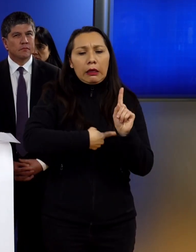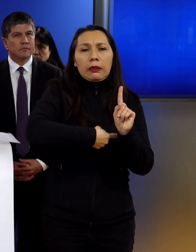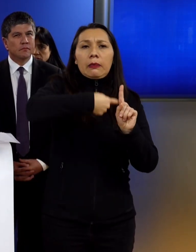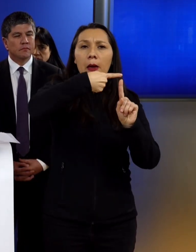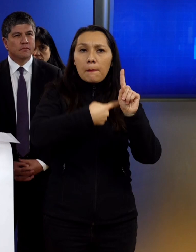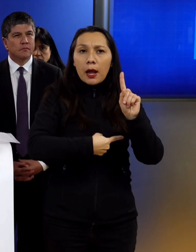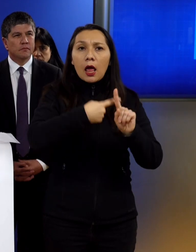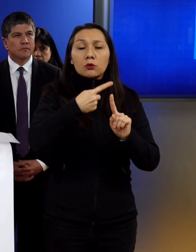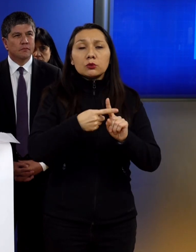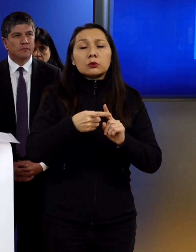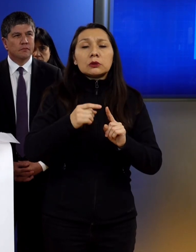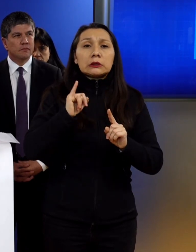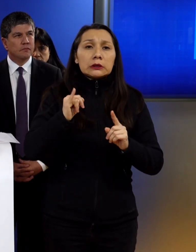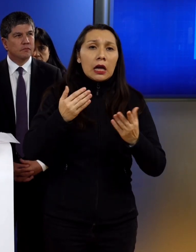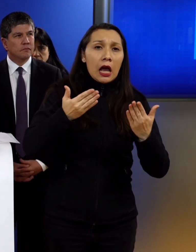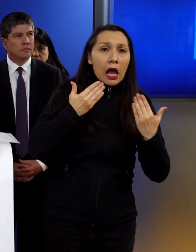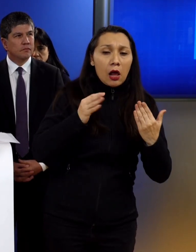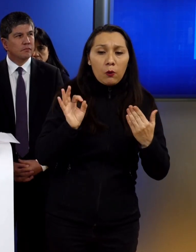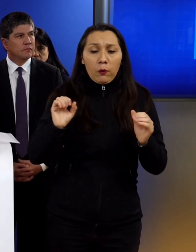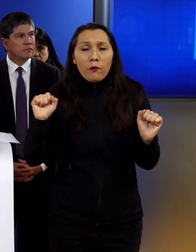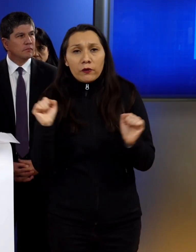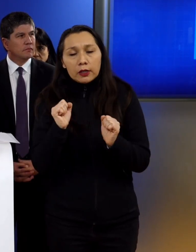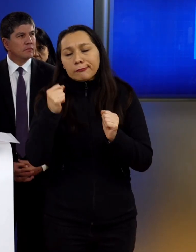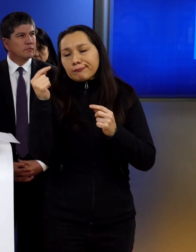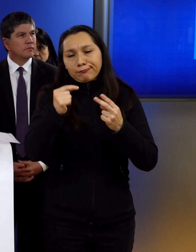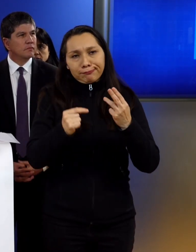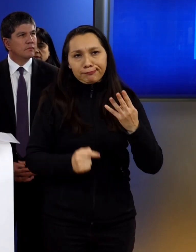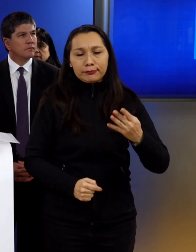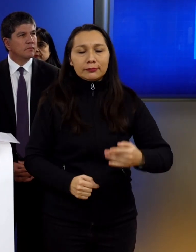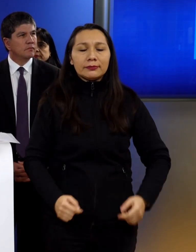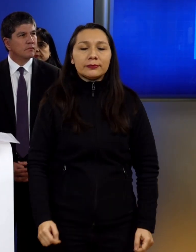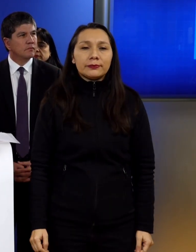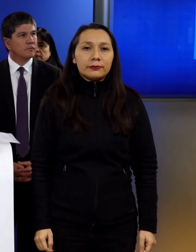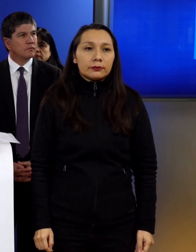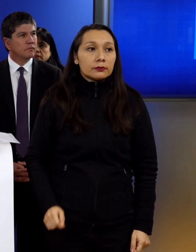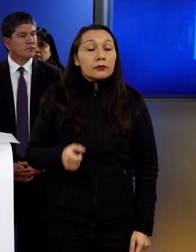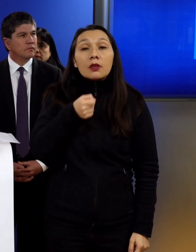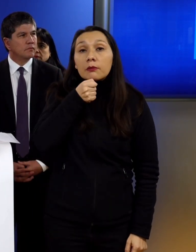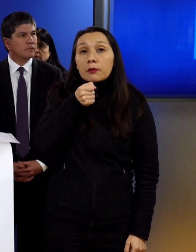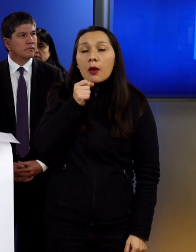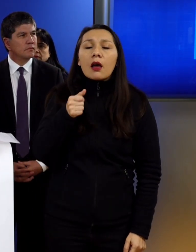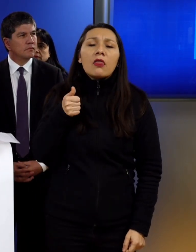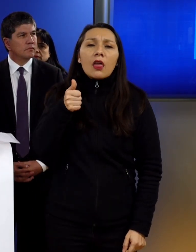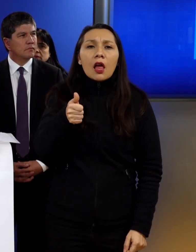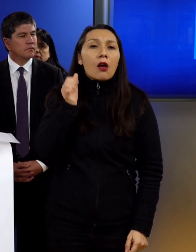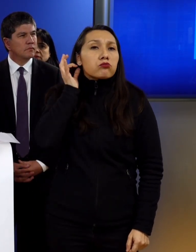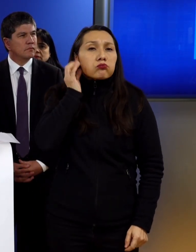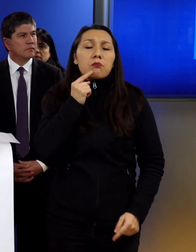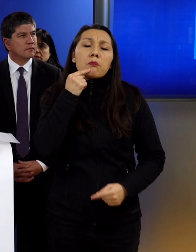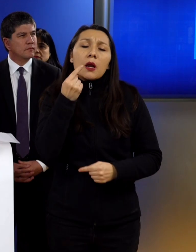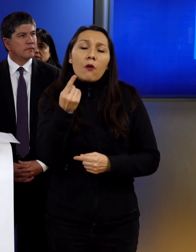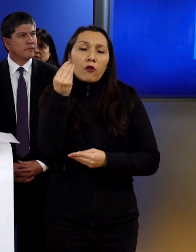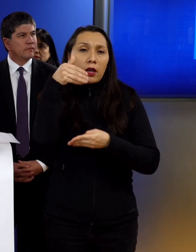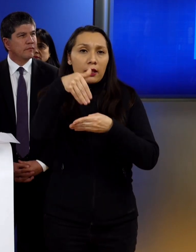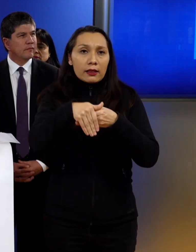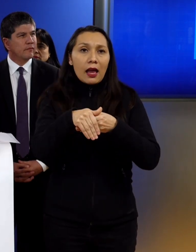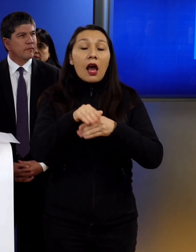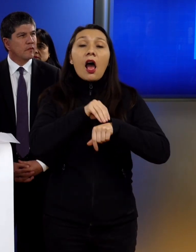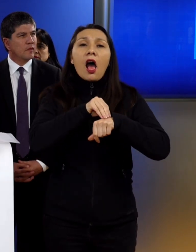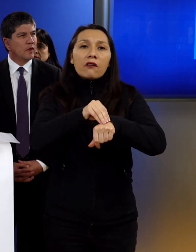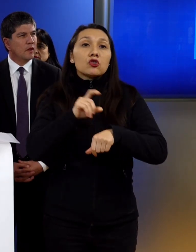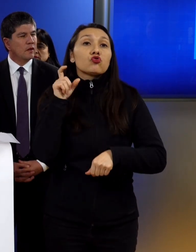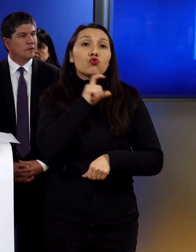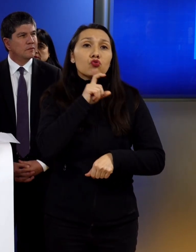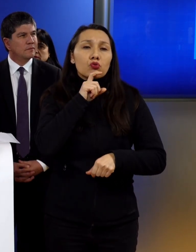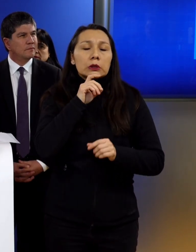temperatura, si va a ser cálido o frío, etcétera. Directora, buenas tardes. Preguntarle por las alertas rojas